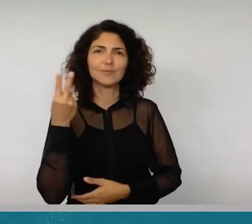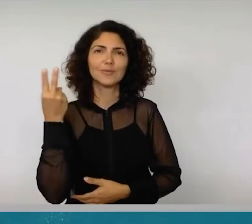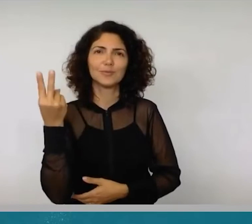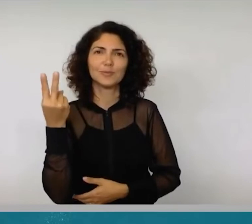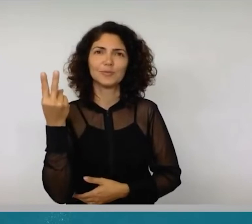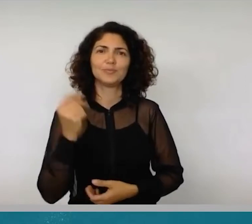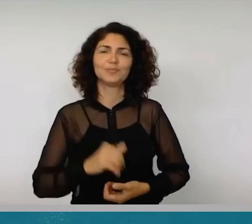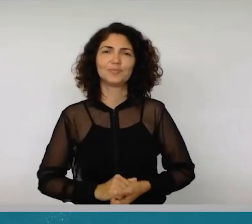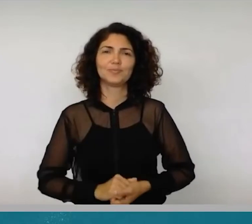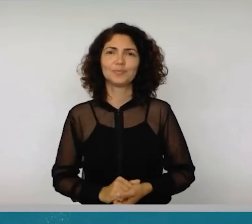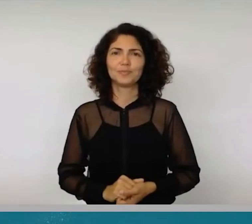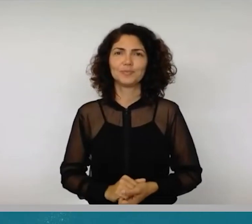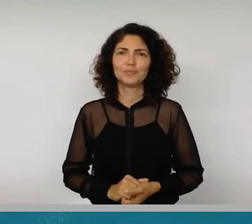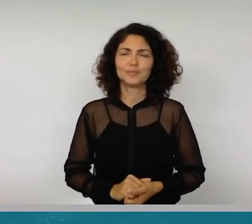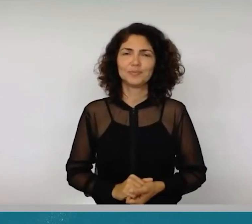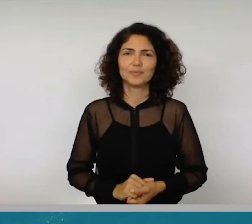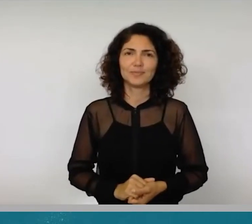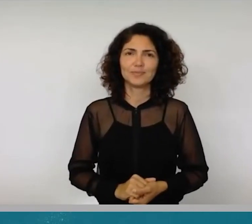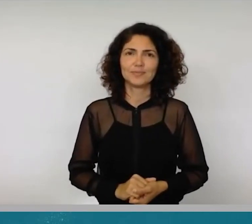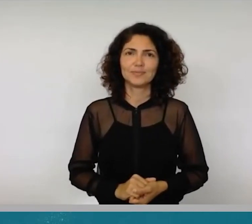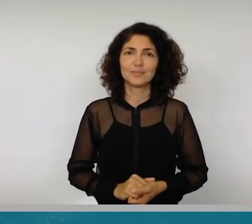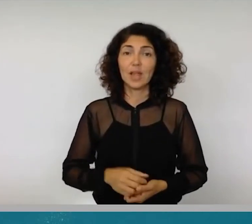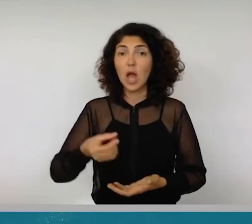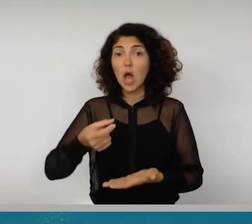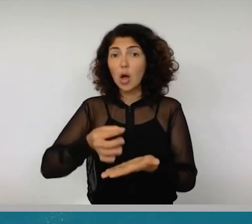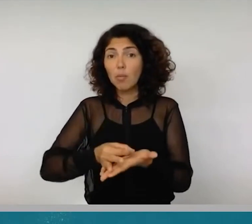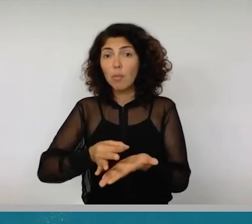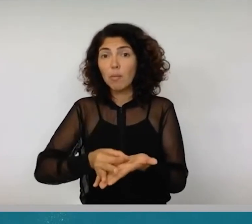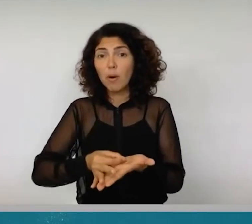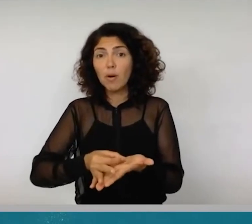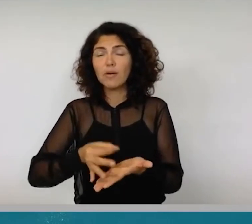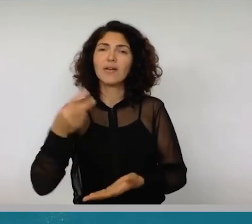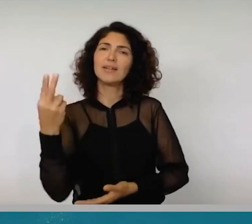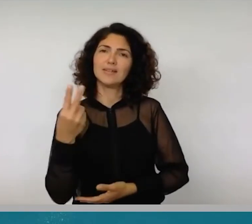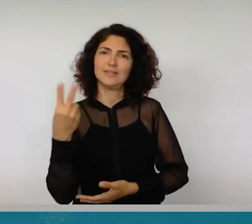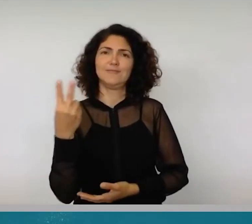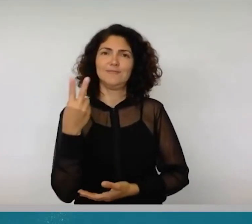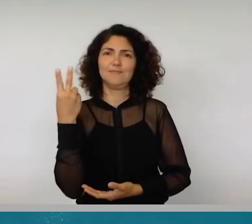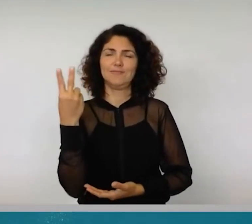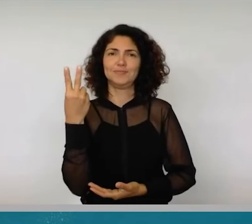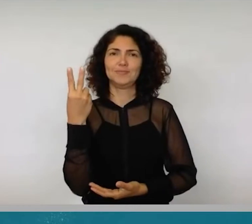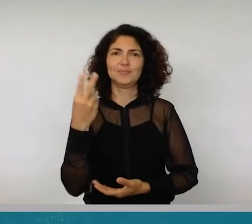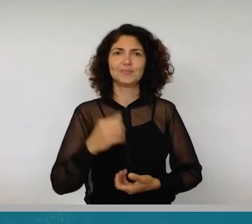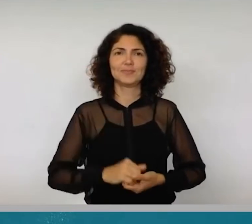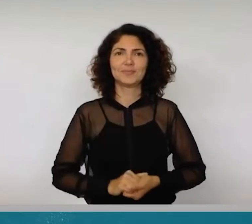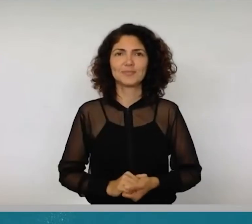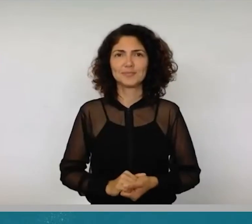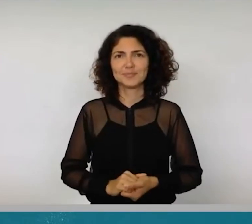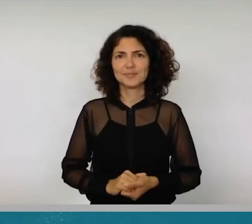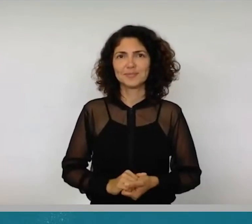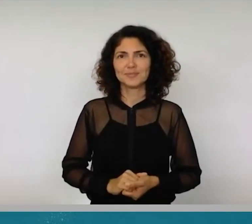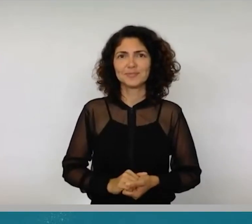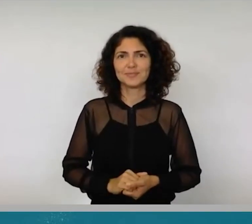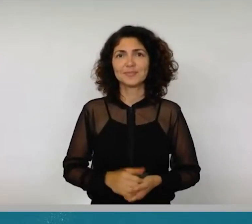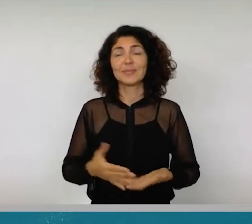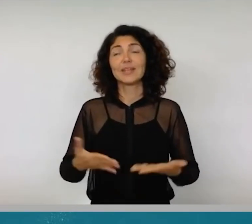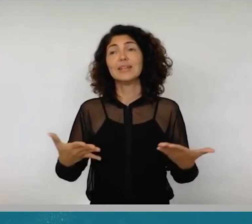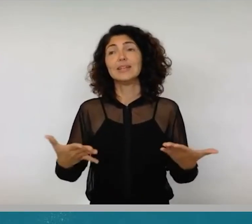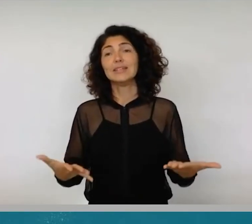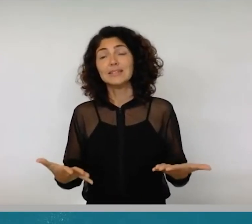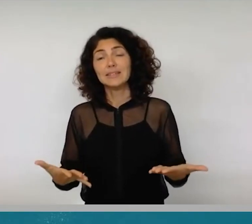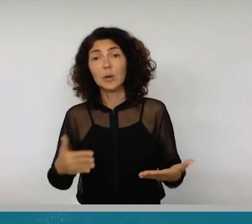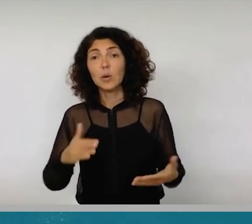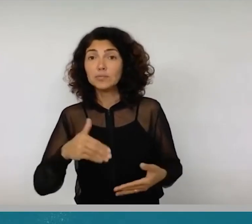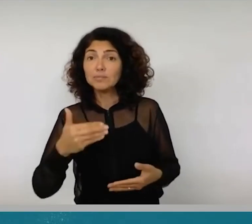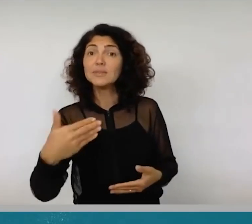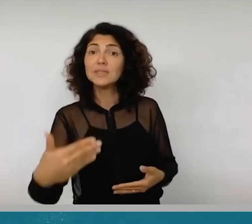valor para uma moeda. Então, aí passa a ser possível acumular